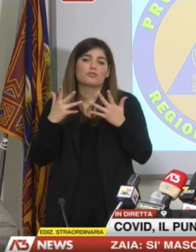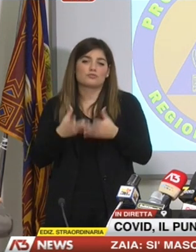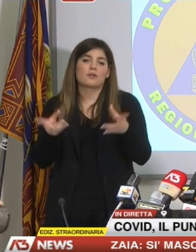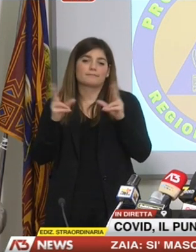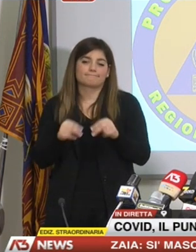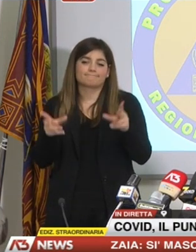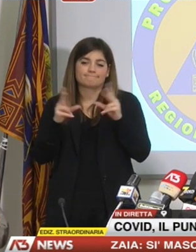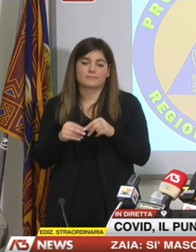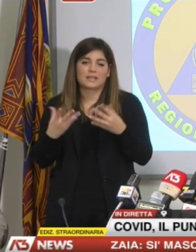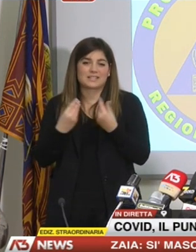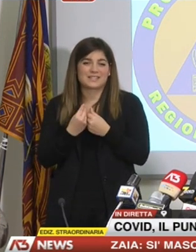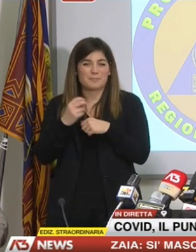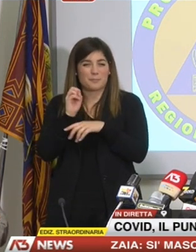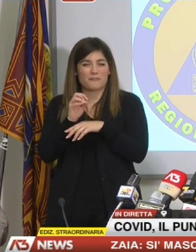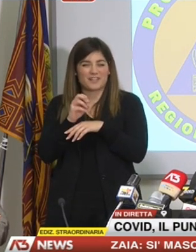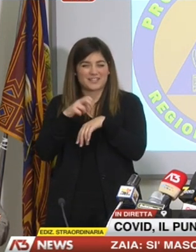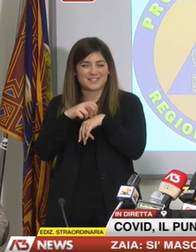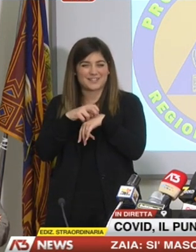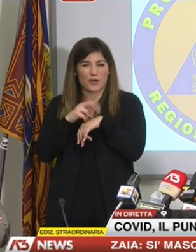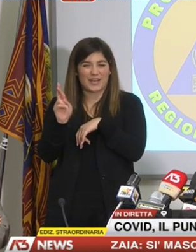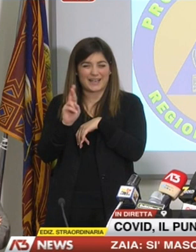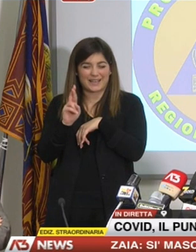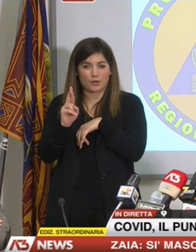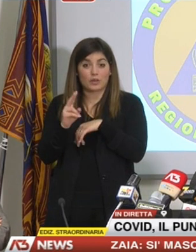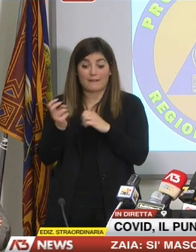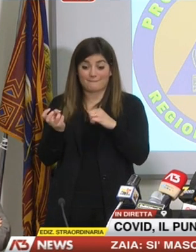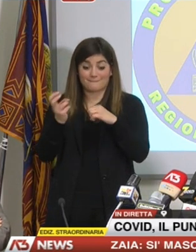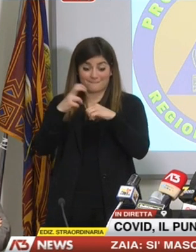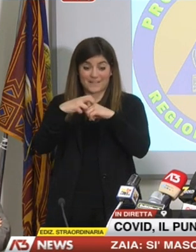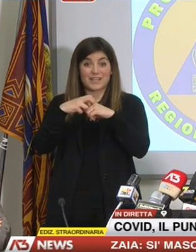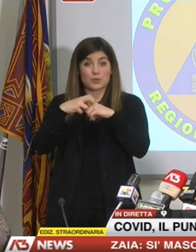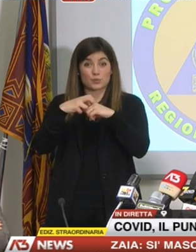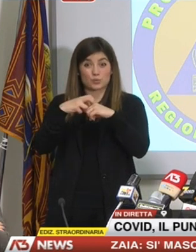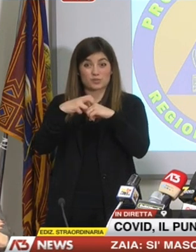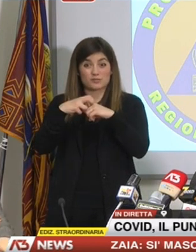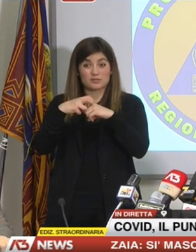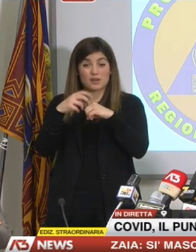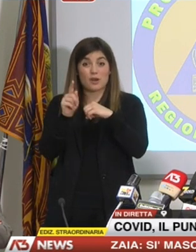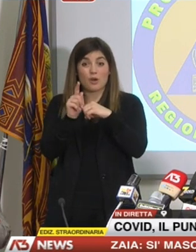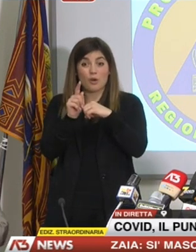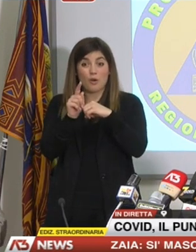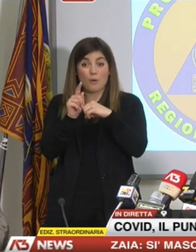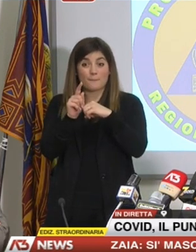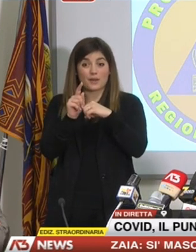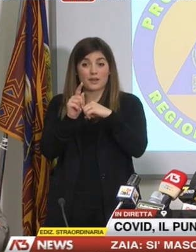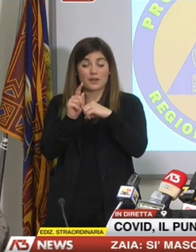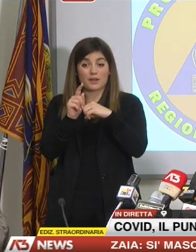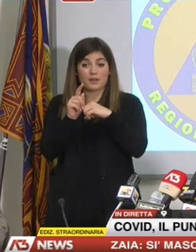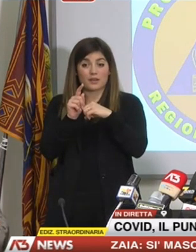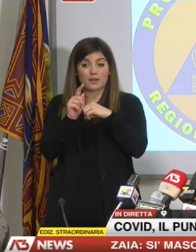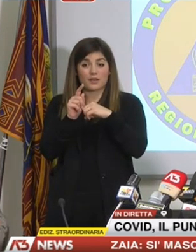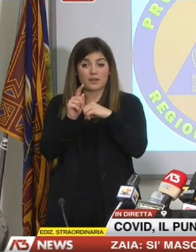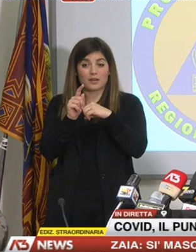professor Rigoli, che appunto il virus non poteva essere quantitativamente sufficiente a